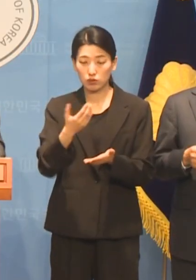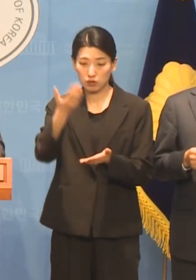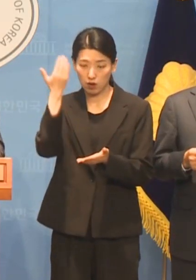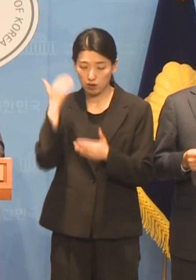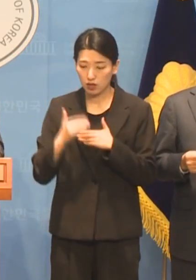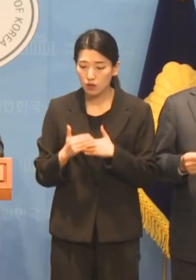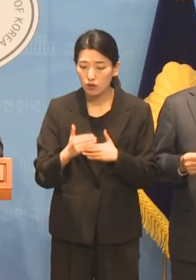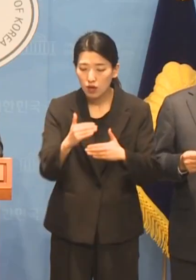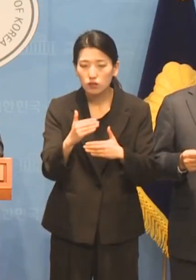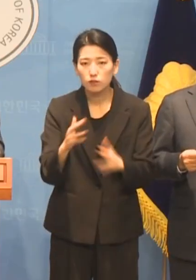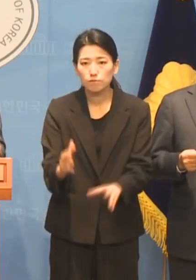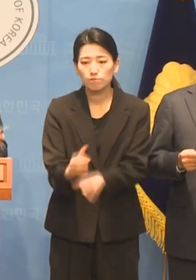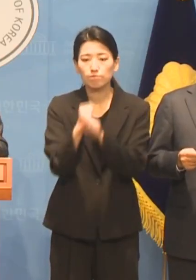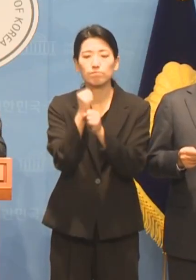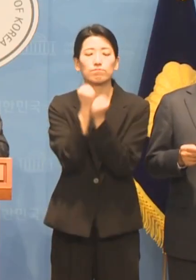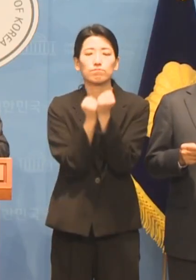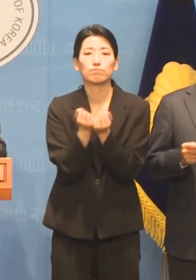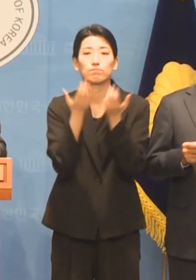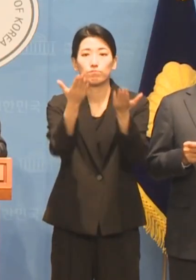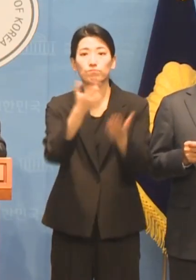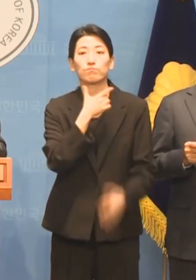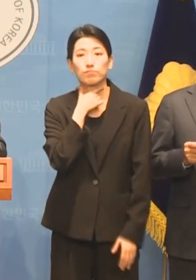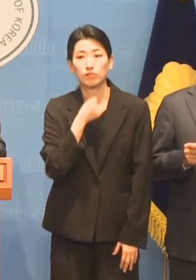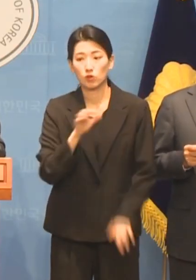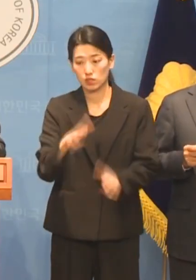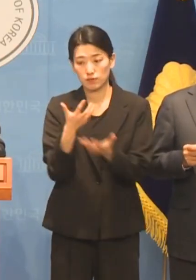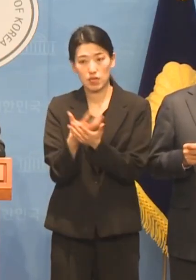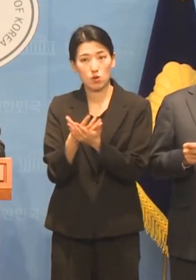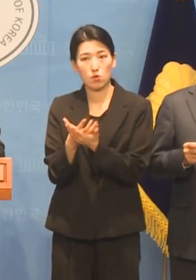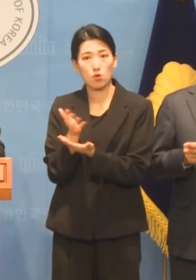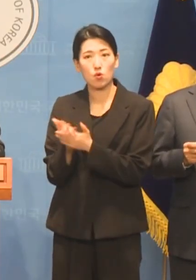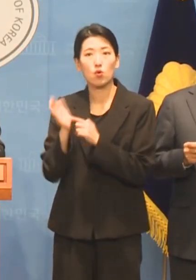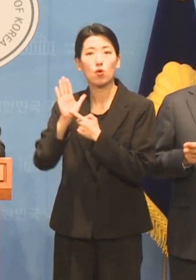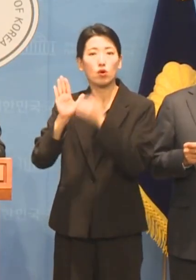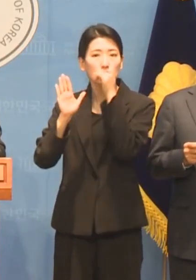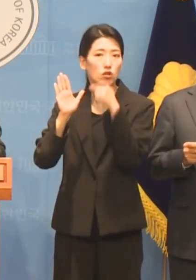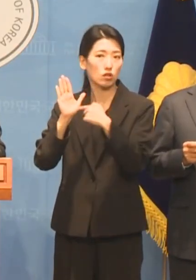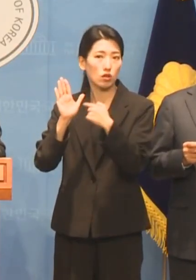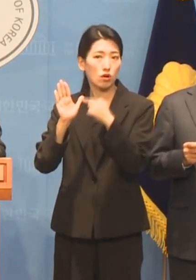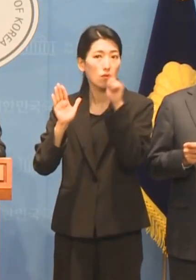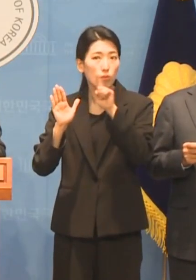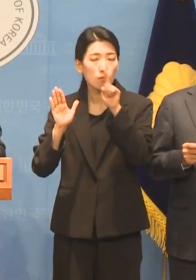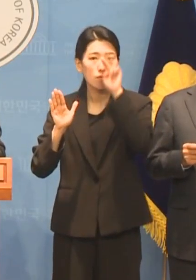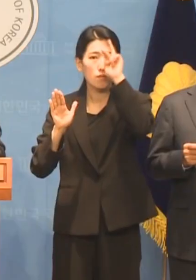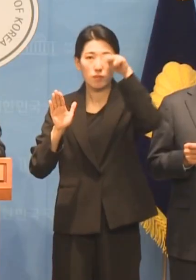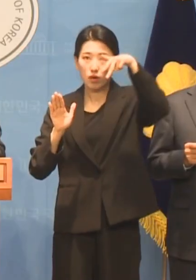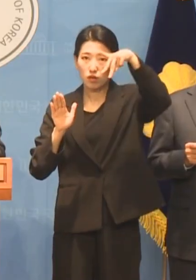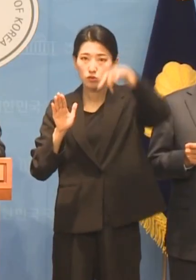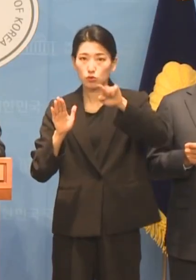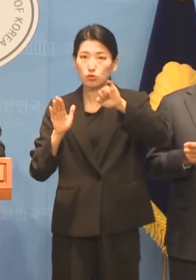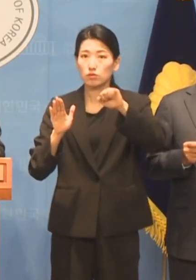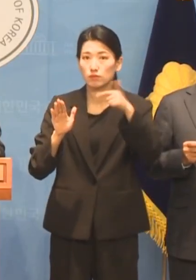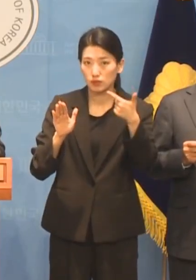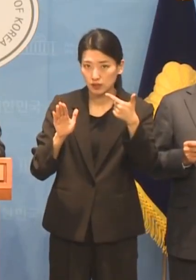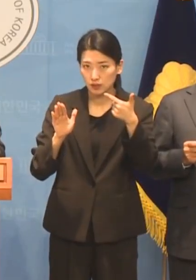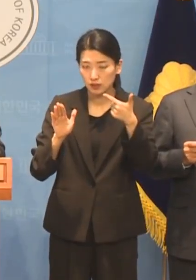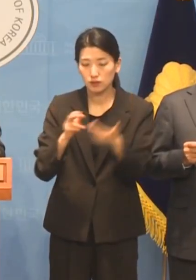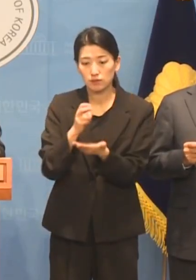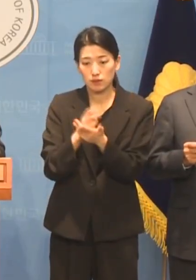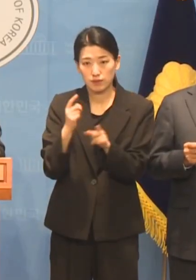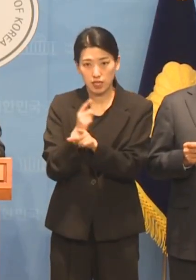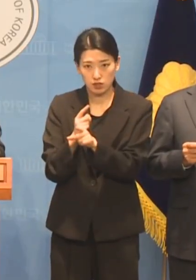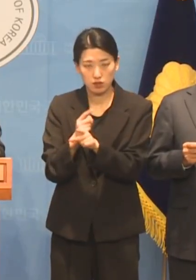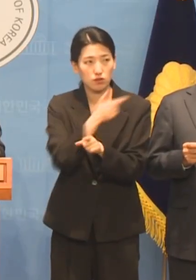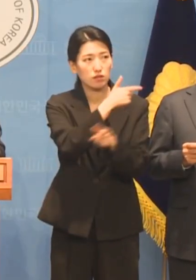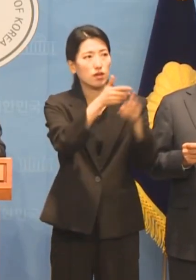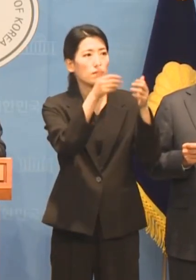좀 발표하려고 합니다. 제가 지금 잠깐 자료를 가져온 게 박주민 의원이 법안을 발의해가지고 대법원에서 그에 대한 회신을 준 내용입니다. 이